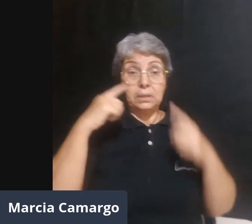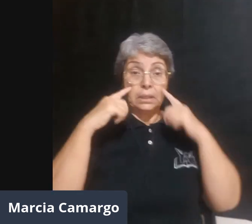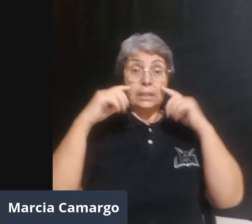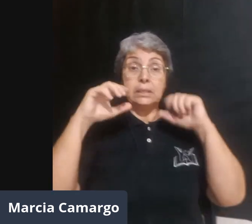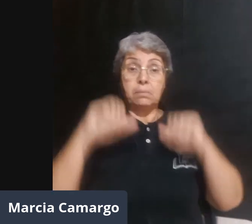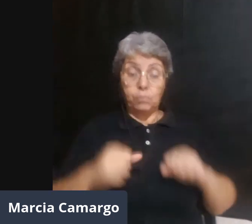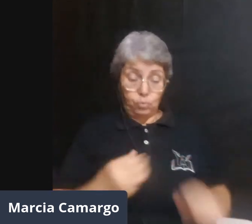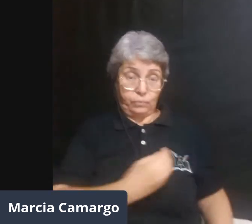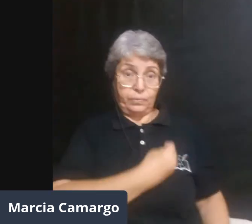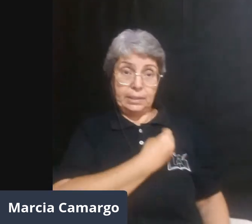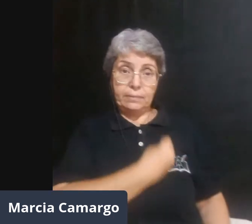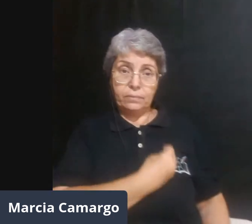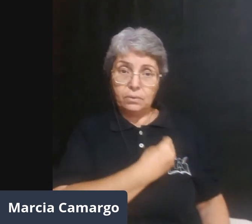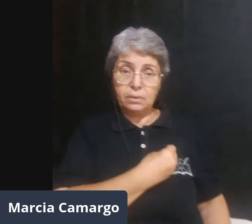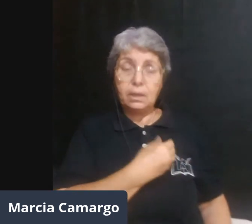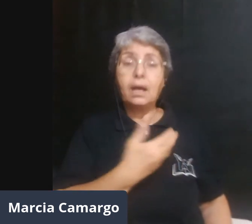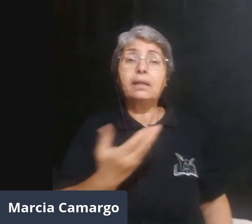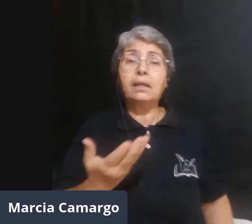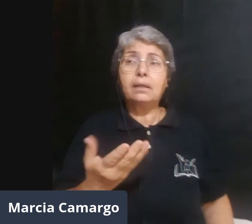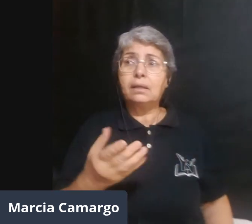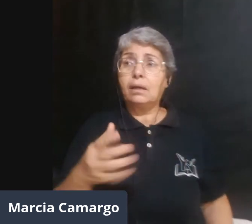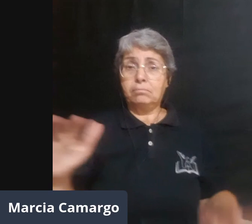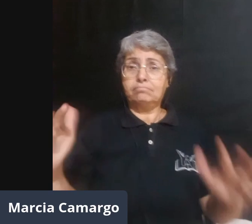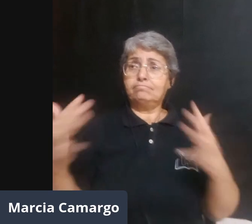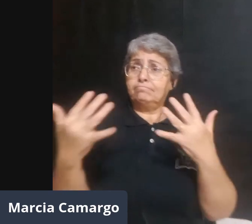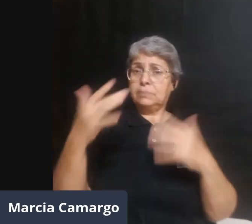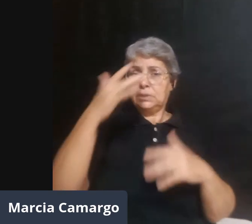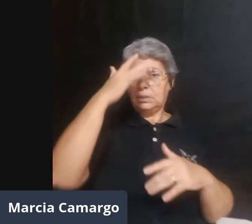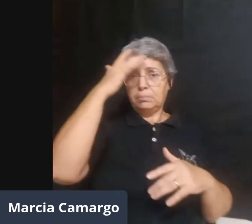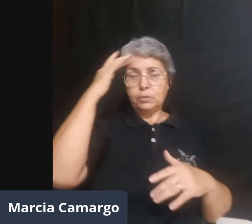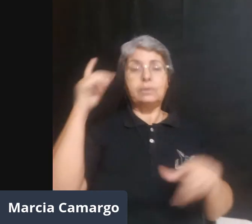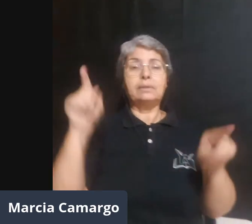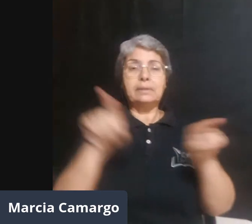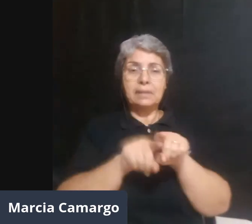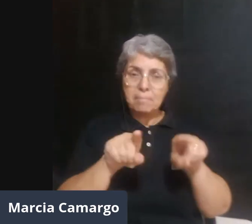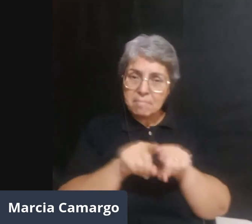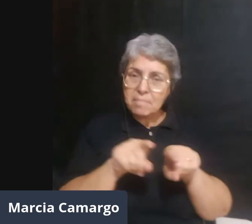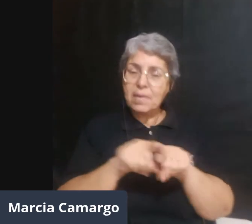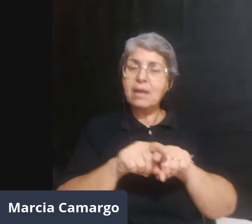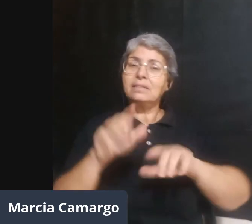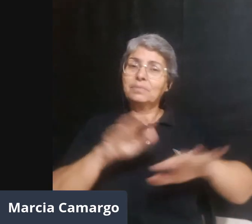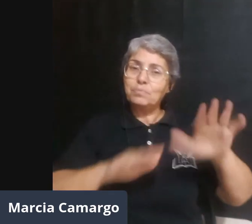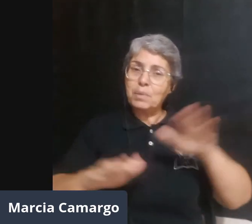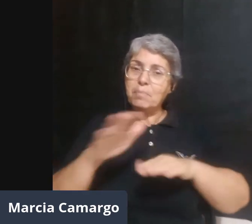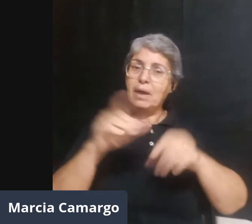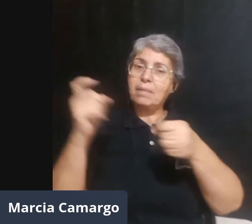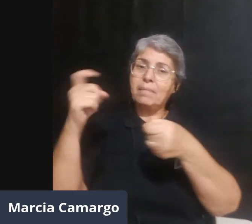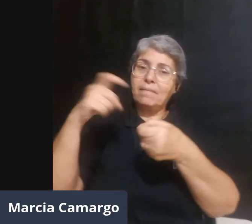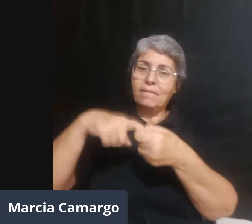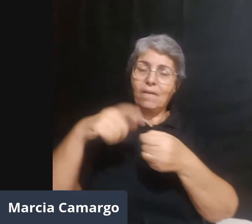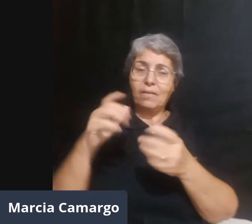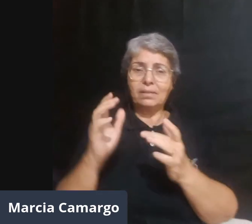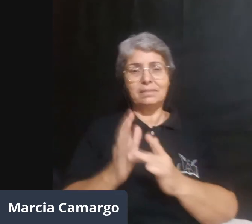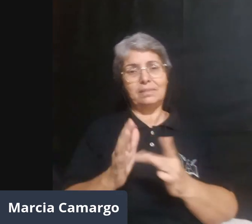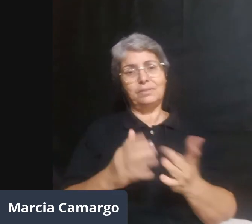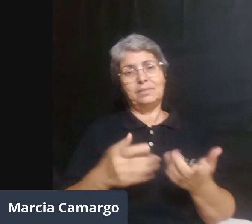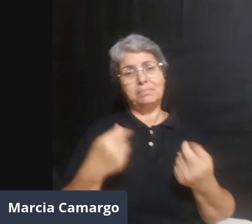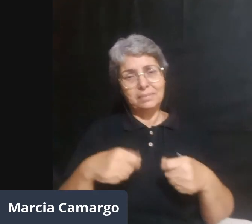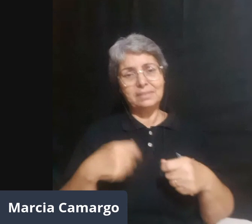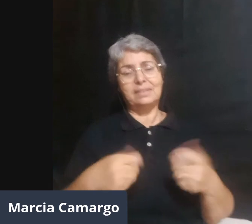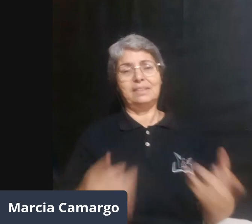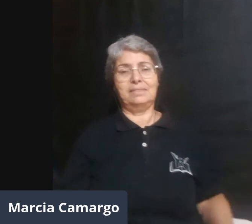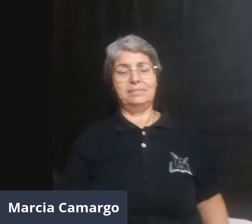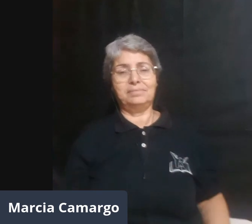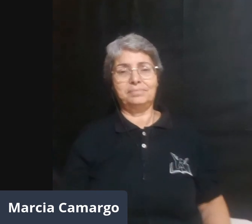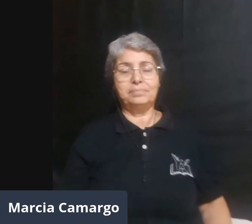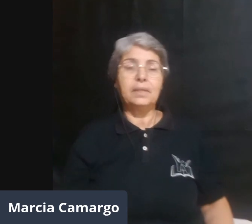mundo? Para que todos pudessem também preparar-se para a grande próxima vinda do Senhor Jesus. Na história de